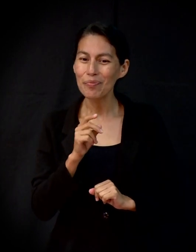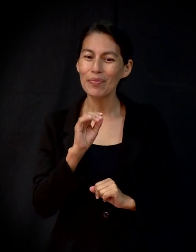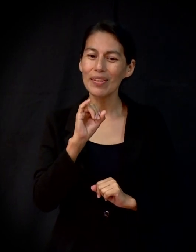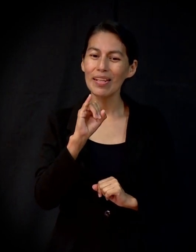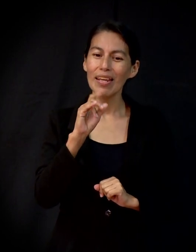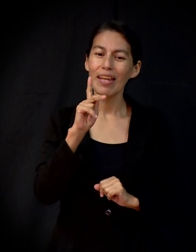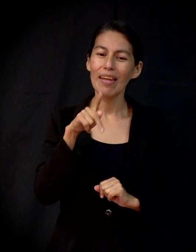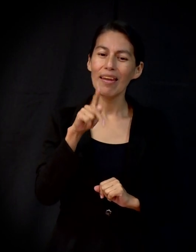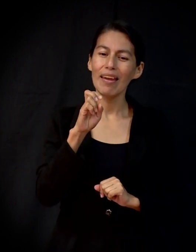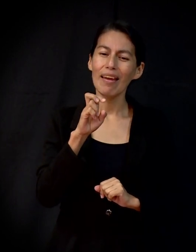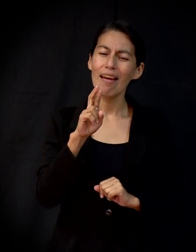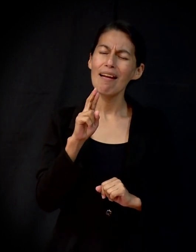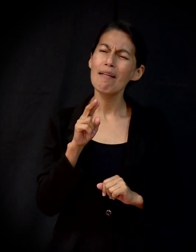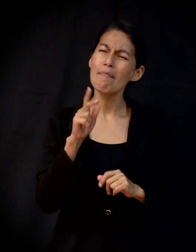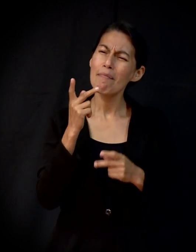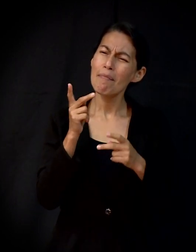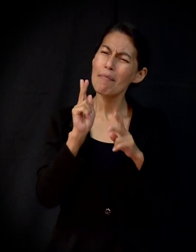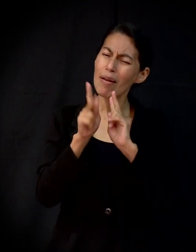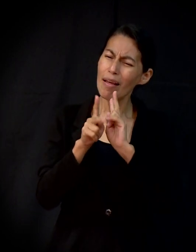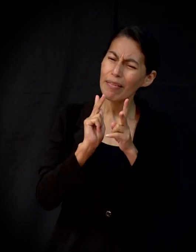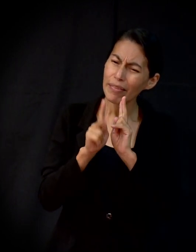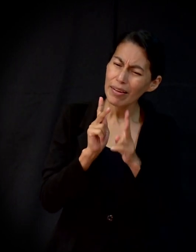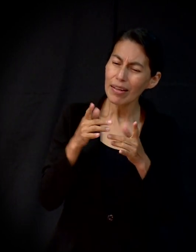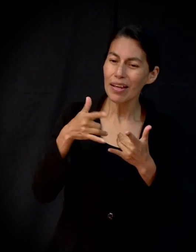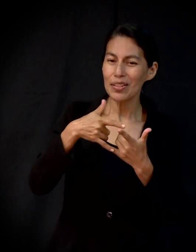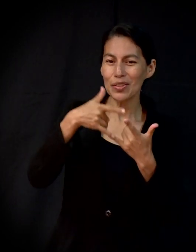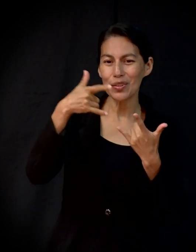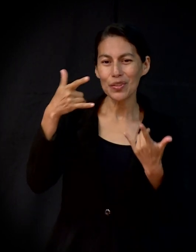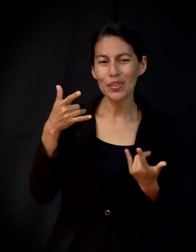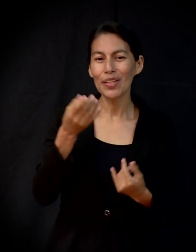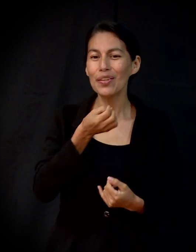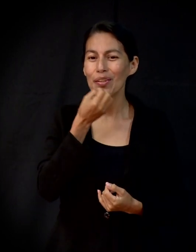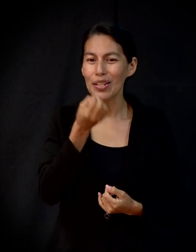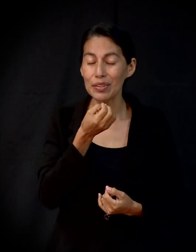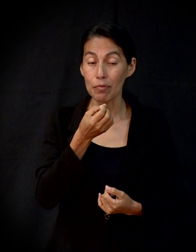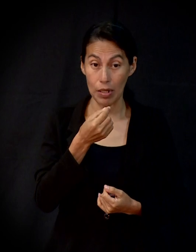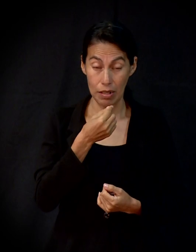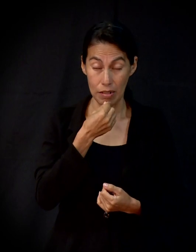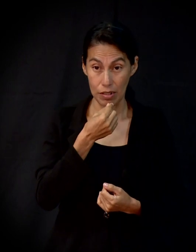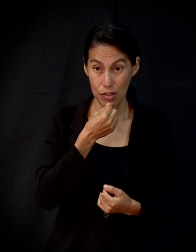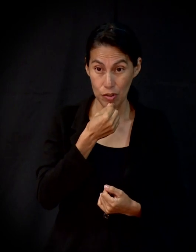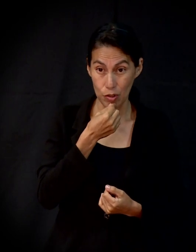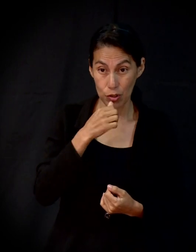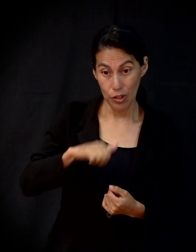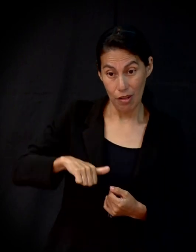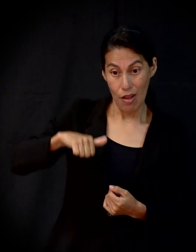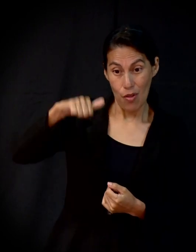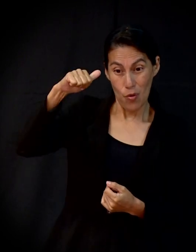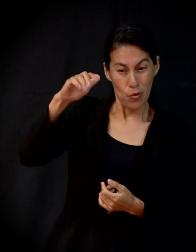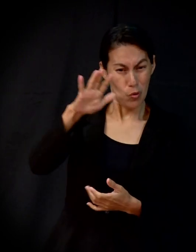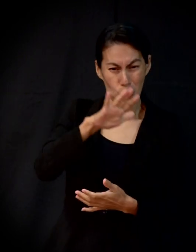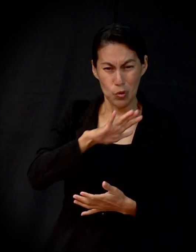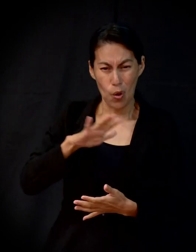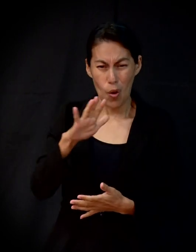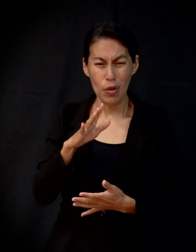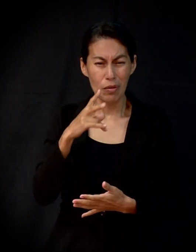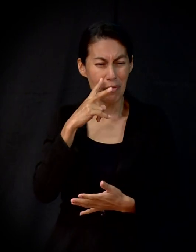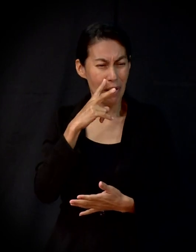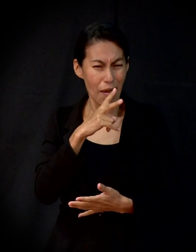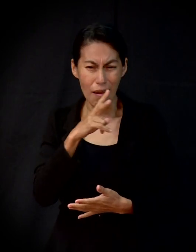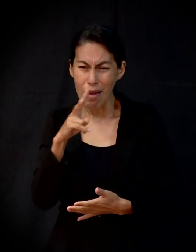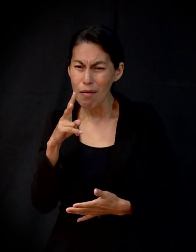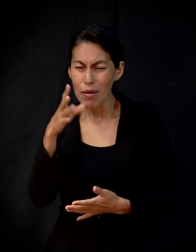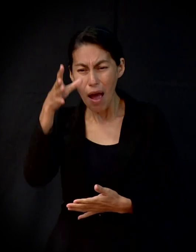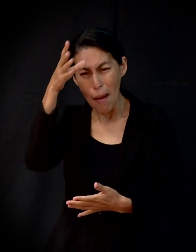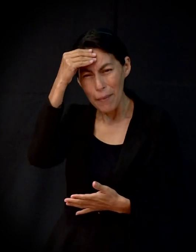Cuéntanos algunas anécdotas de oración para que los niños y adultos aprendamos